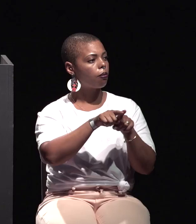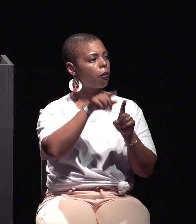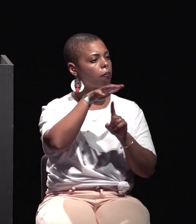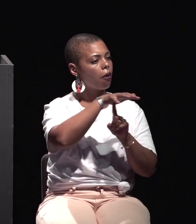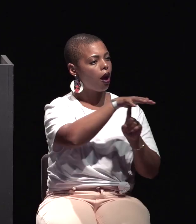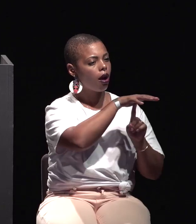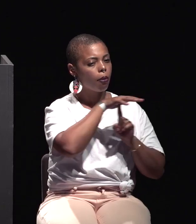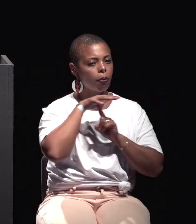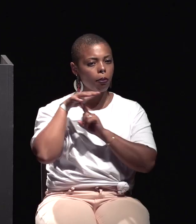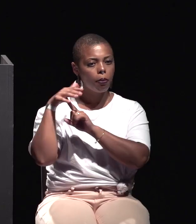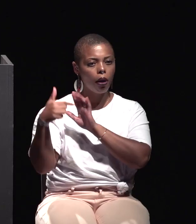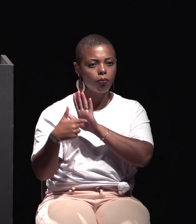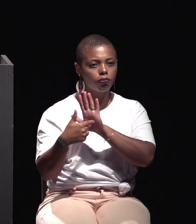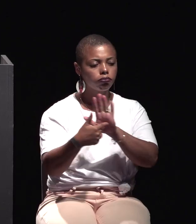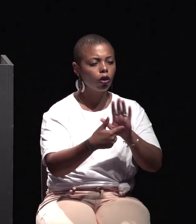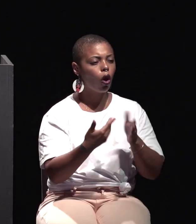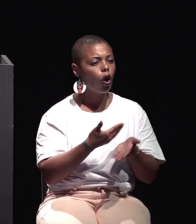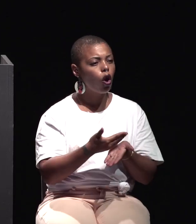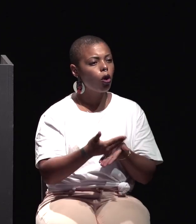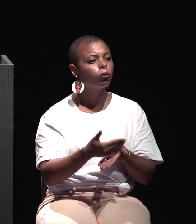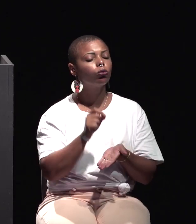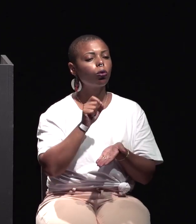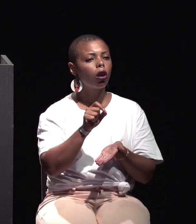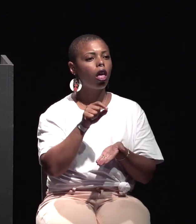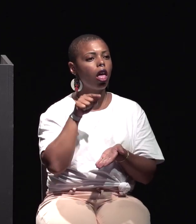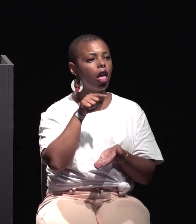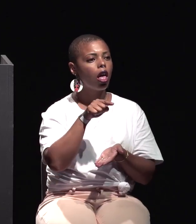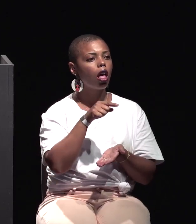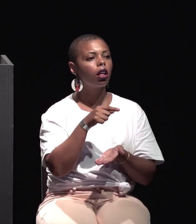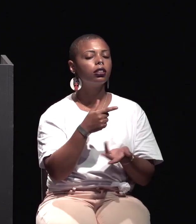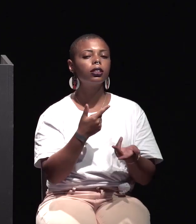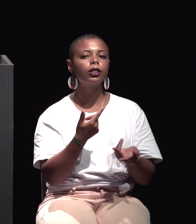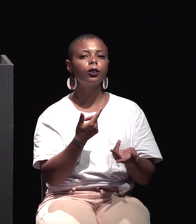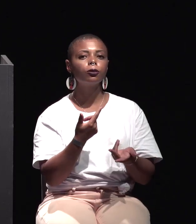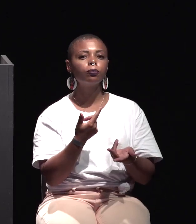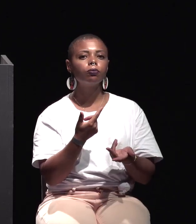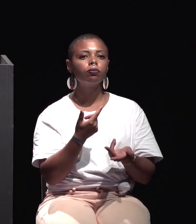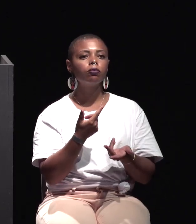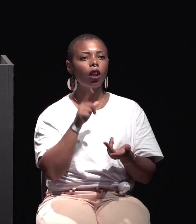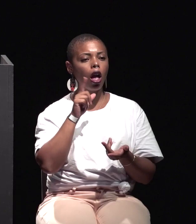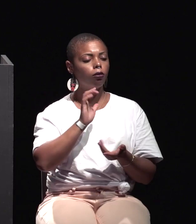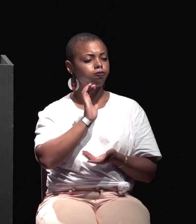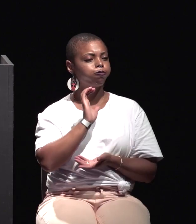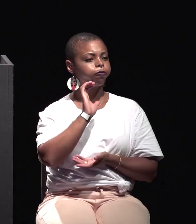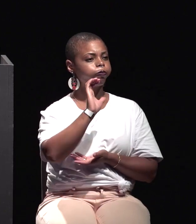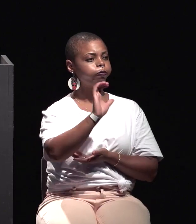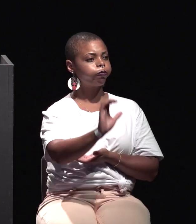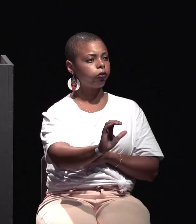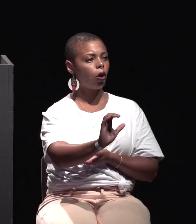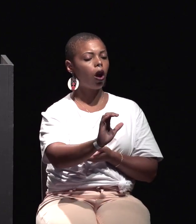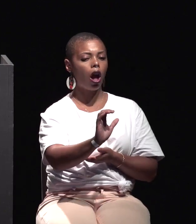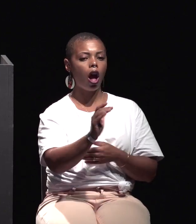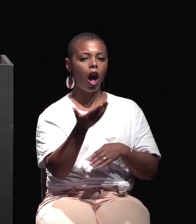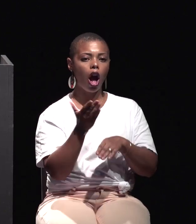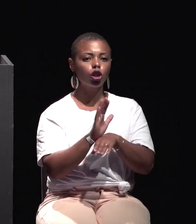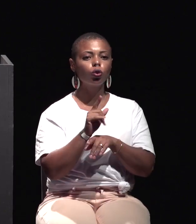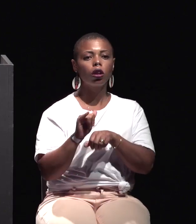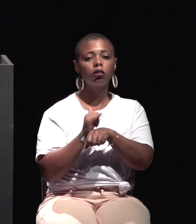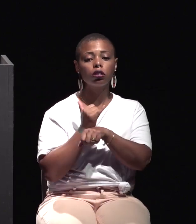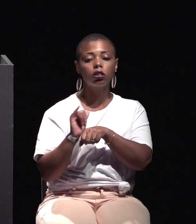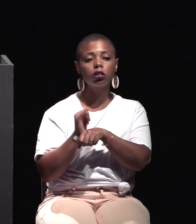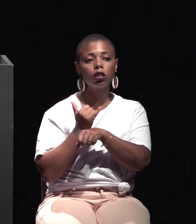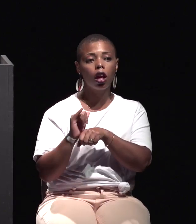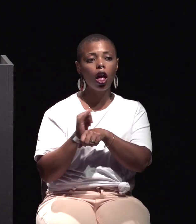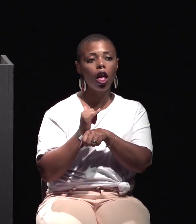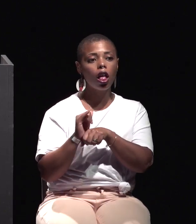foram uma área, não é, de investimento forte, como estratégia de